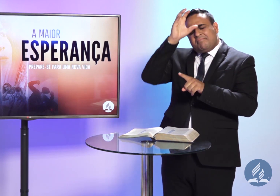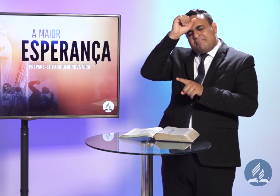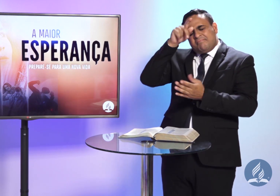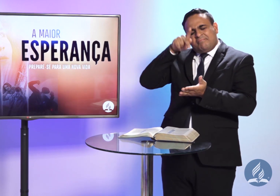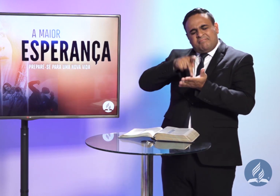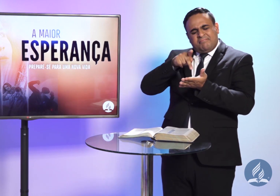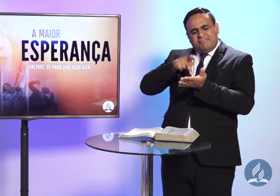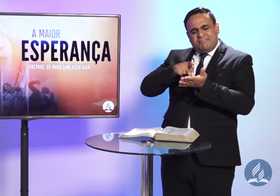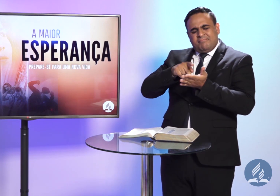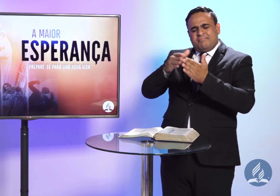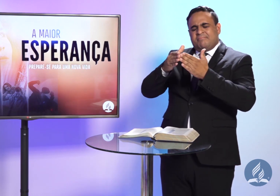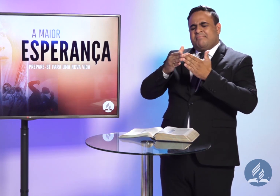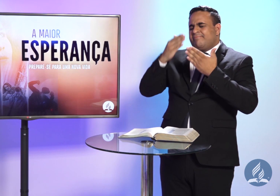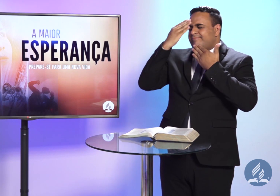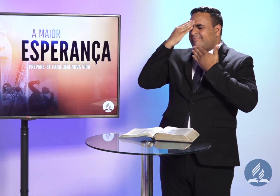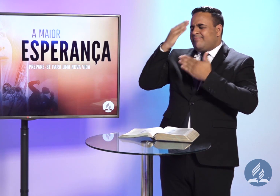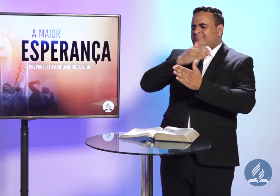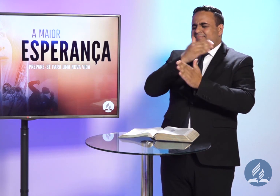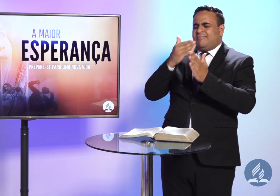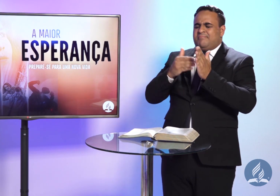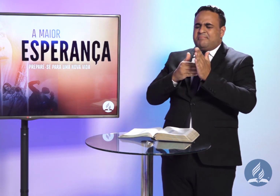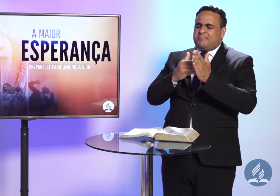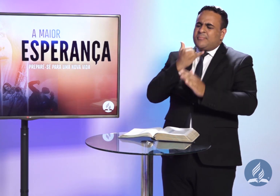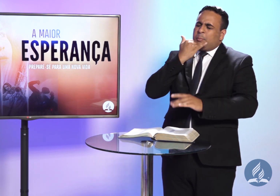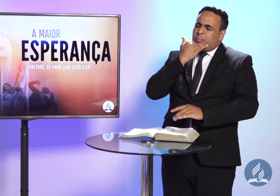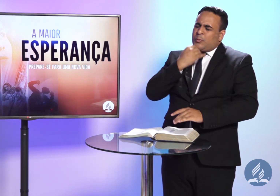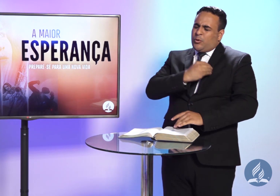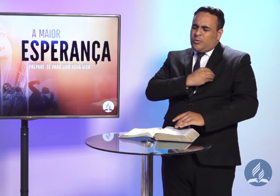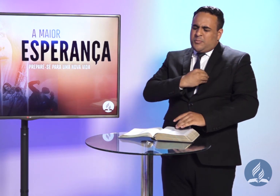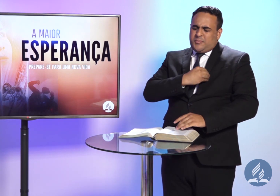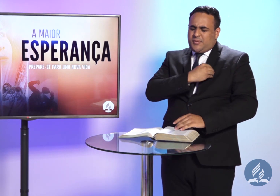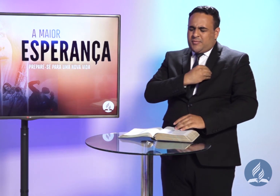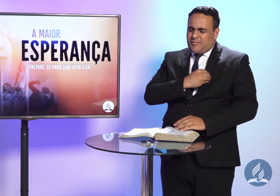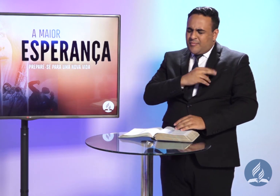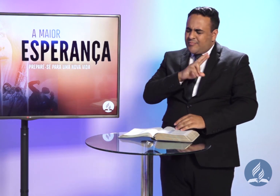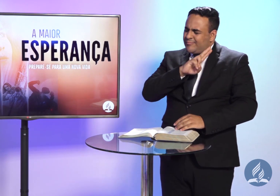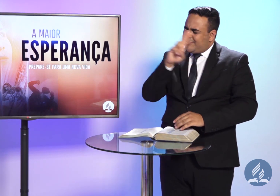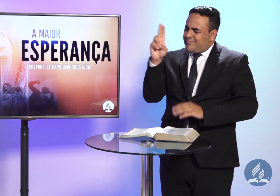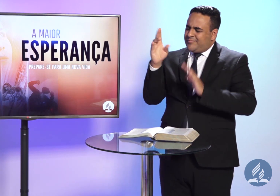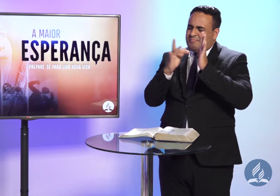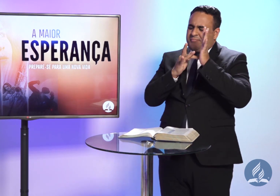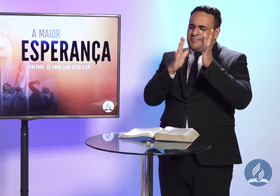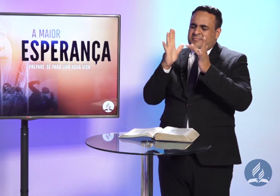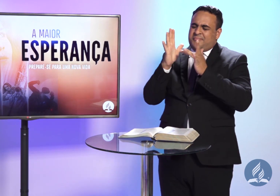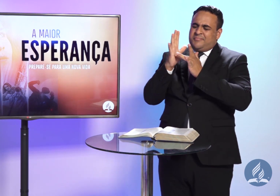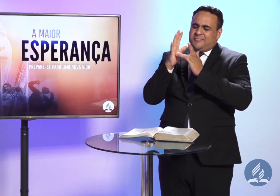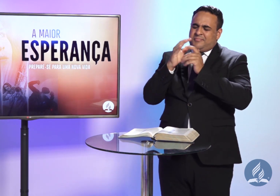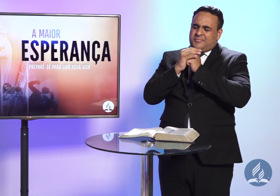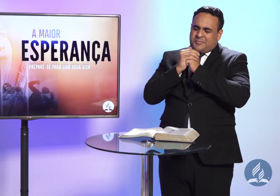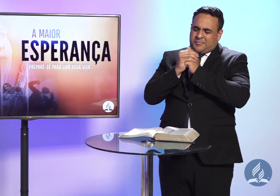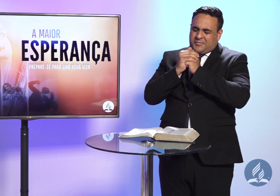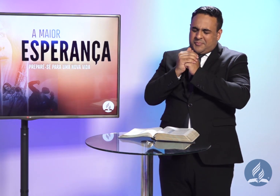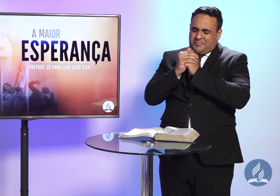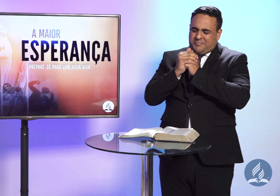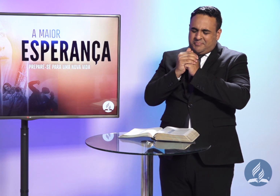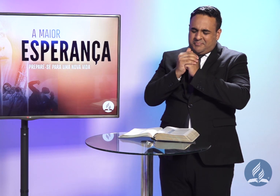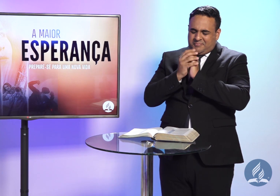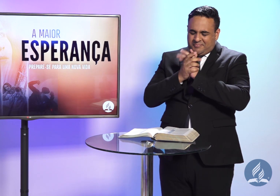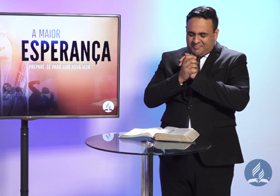Tua palavra não volte vazia essa noite, mas encontre acalento no coração dessas pessoas. E nós te oramos em nome de